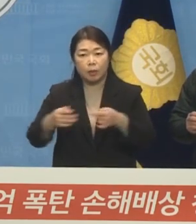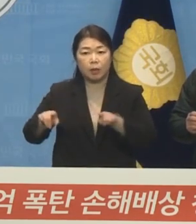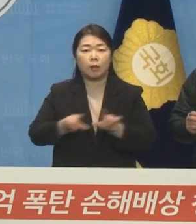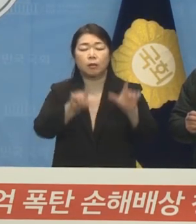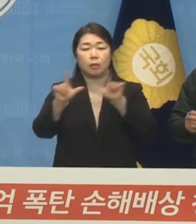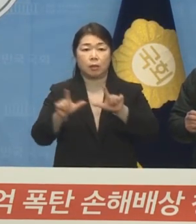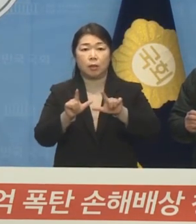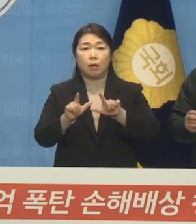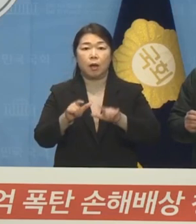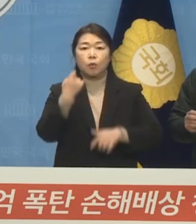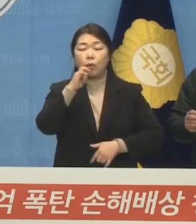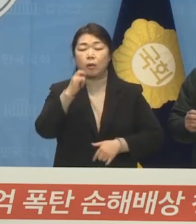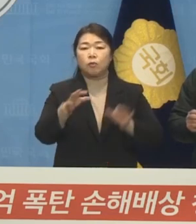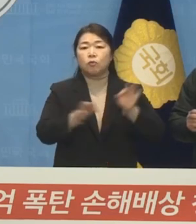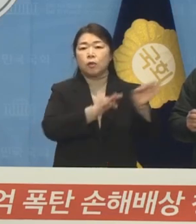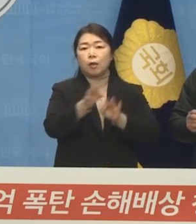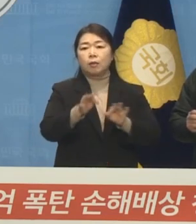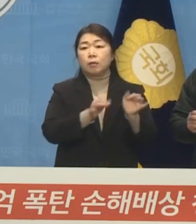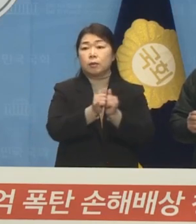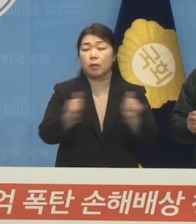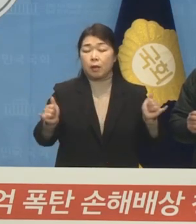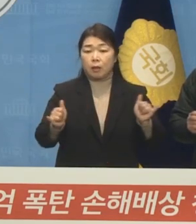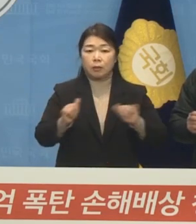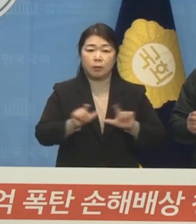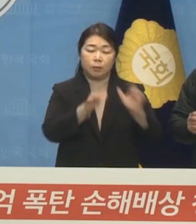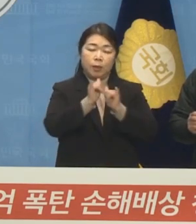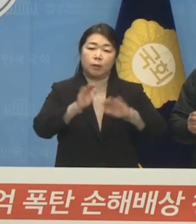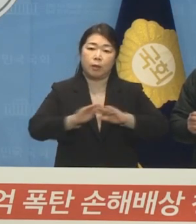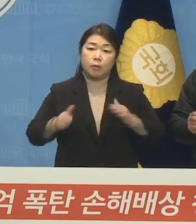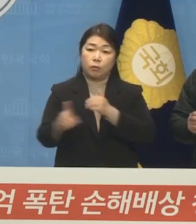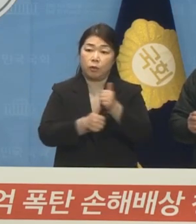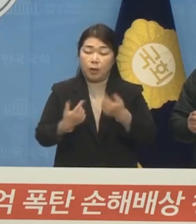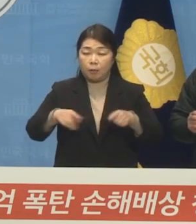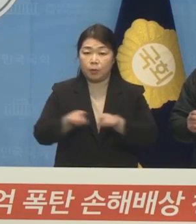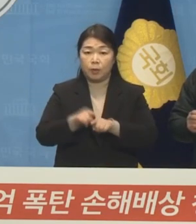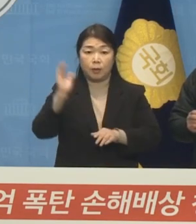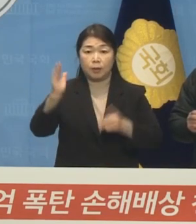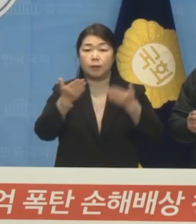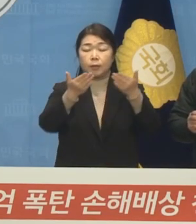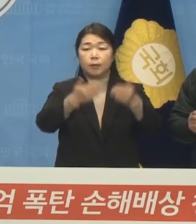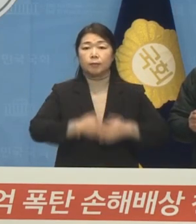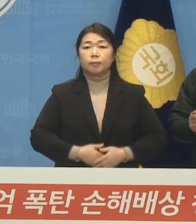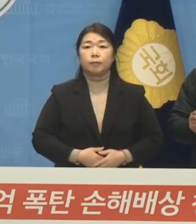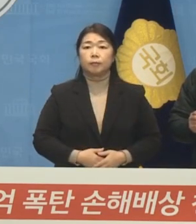살자 노량진 수산시장 시민대책위원회가 함께 기자회견을